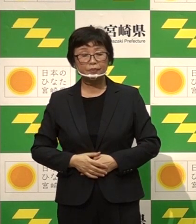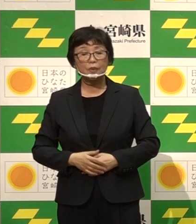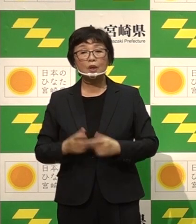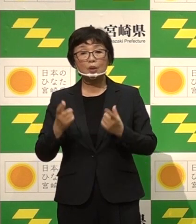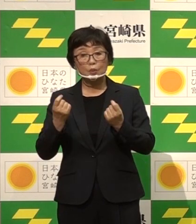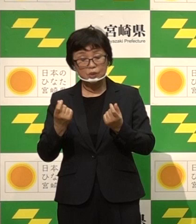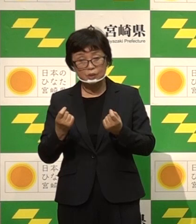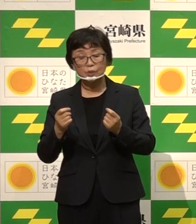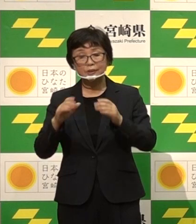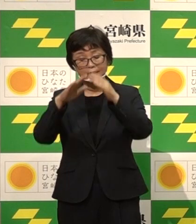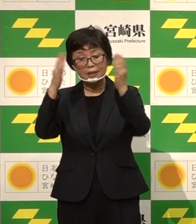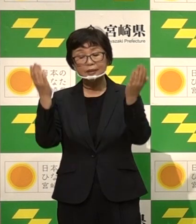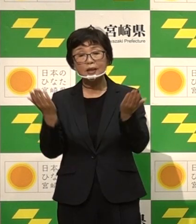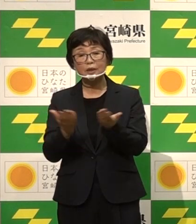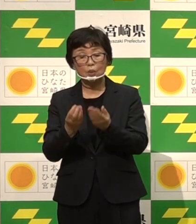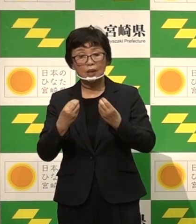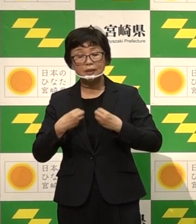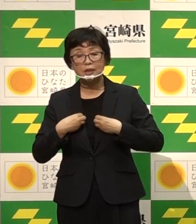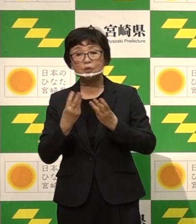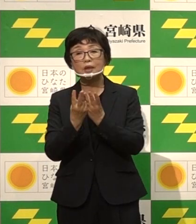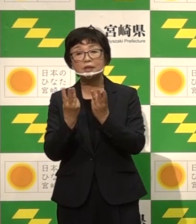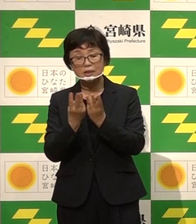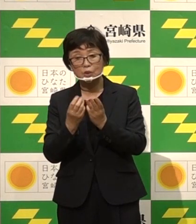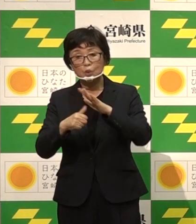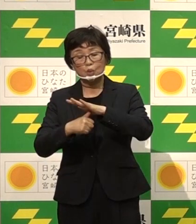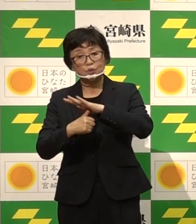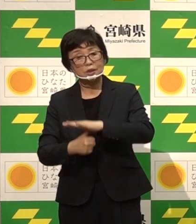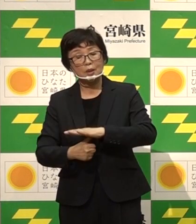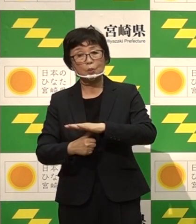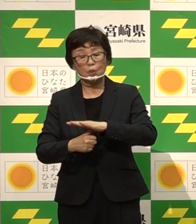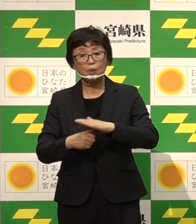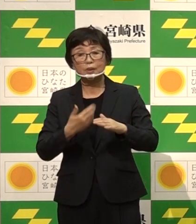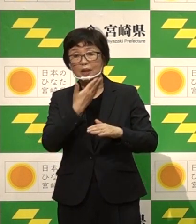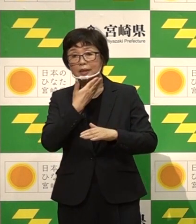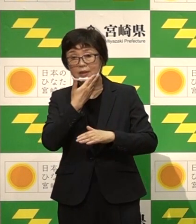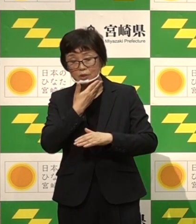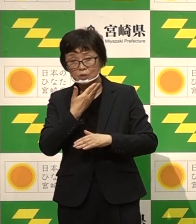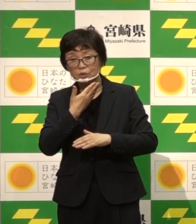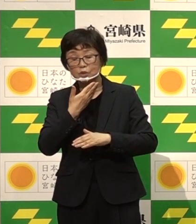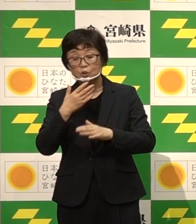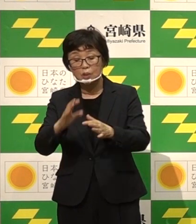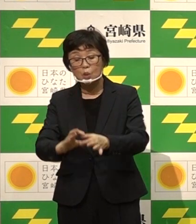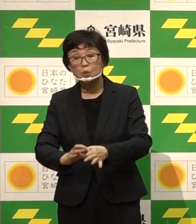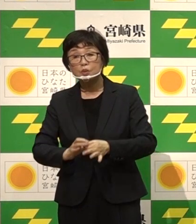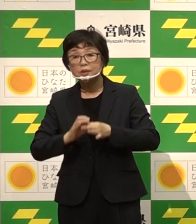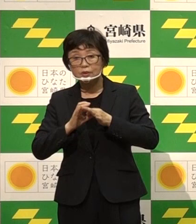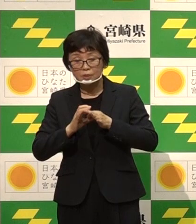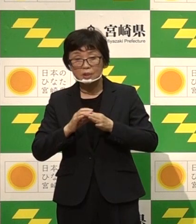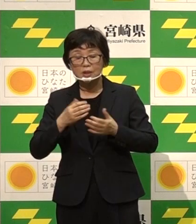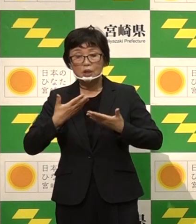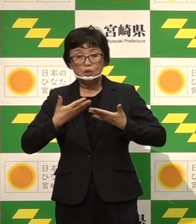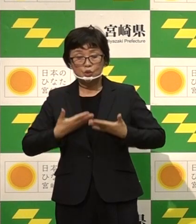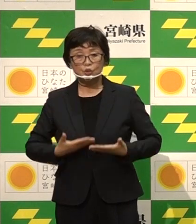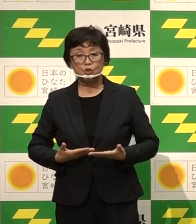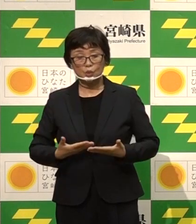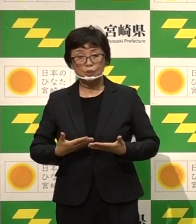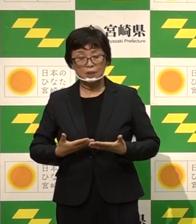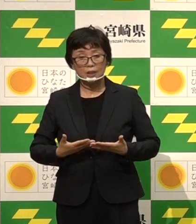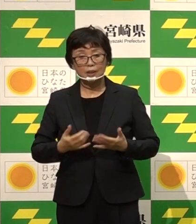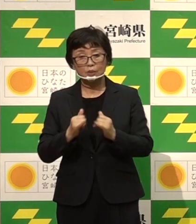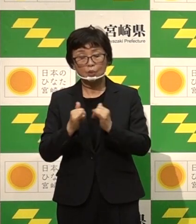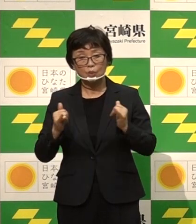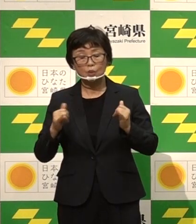全体の感染者数の抑制も極めて重要なポイントでありますが、そのことにより重症化等のリスクの高